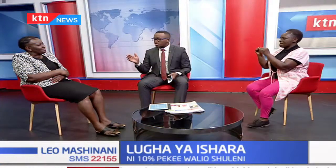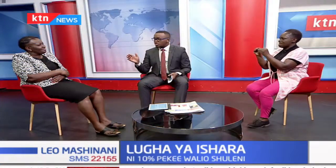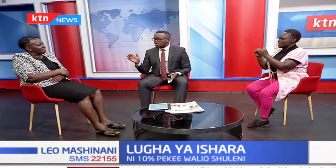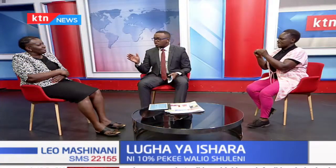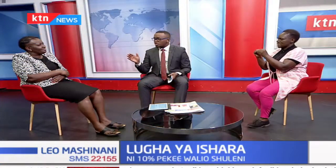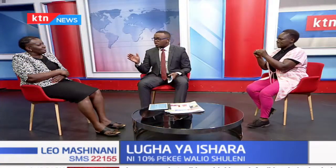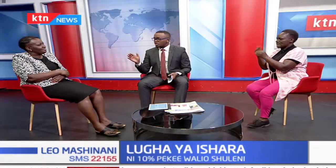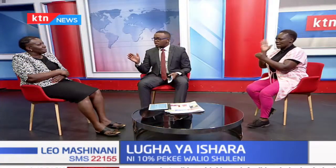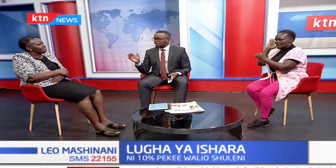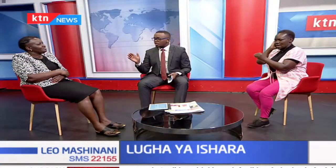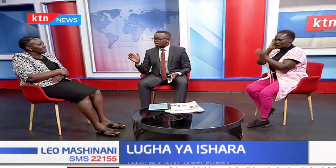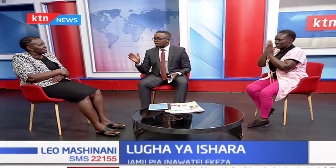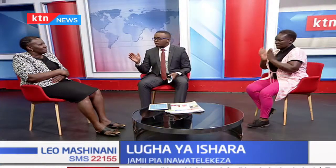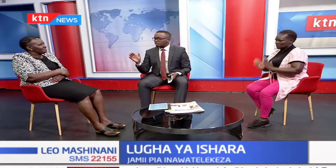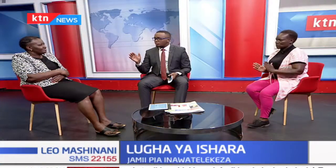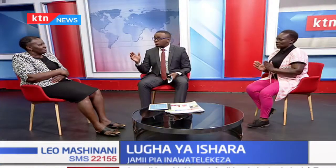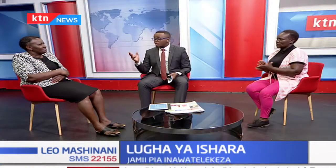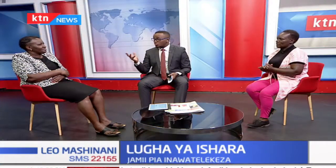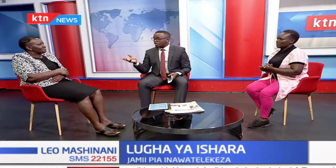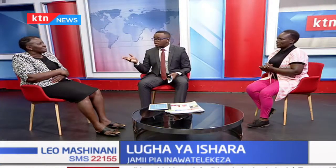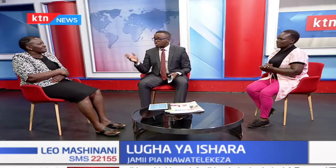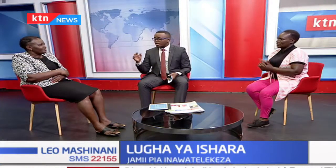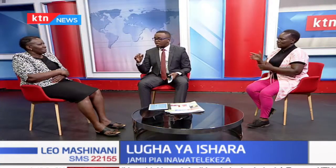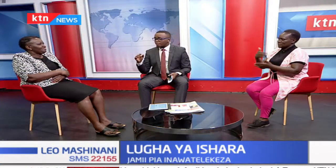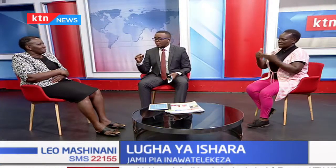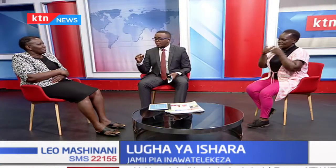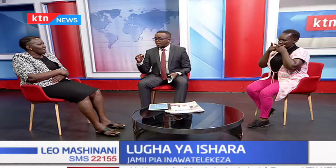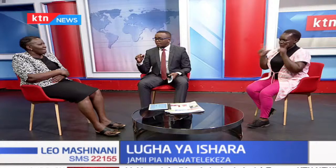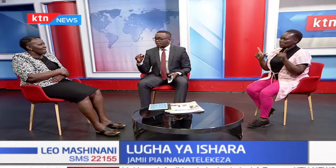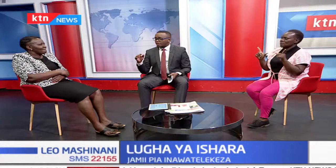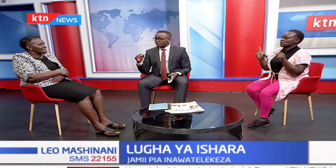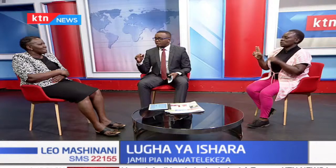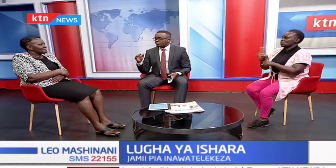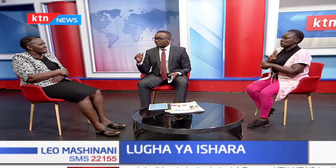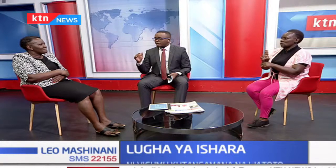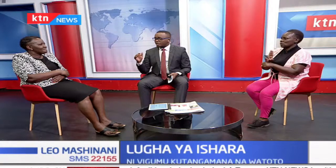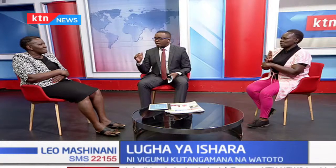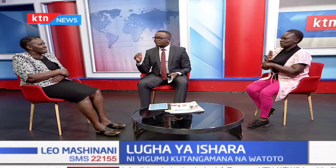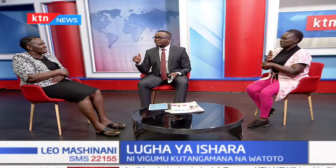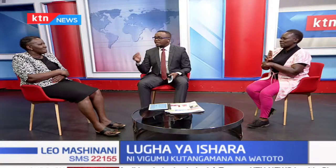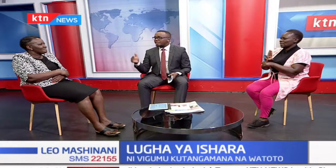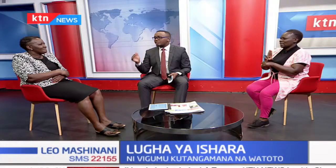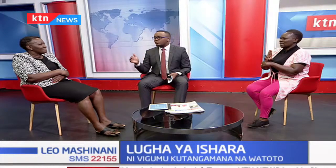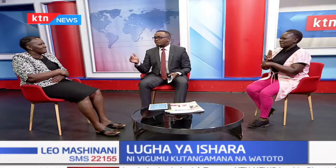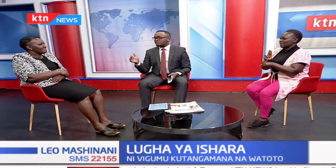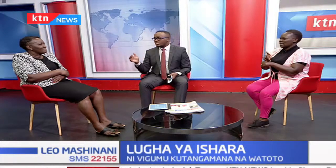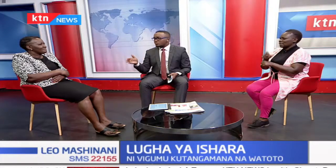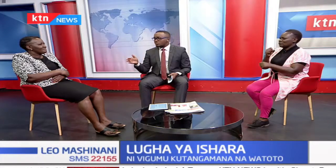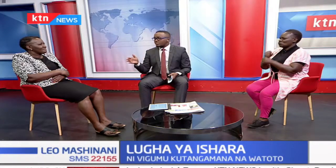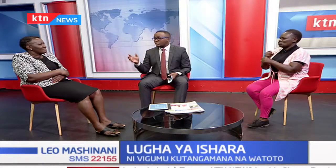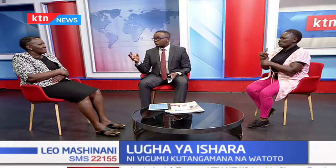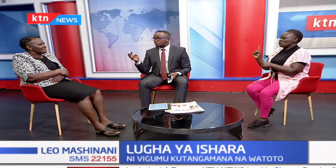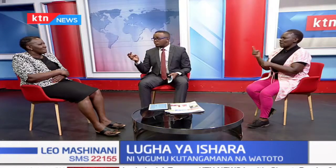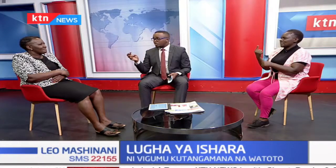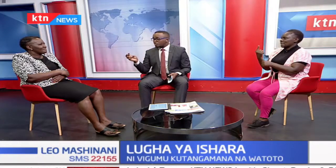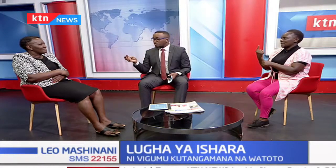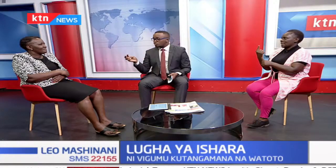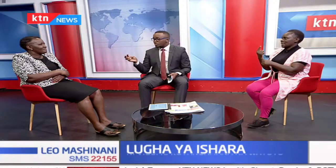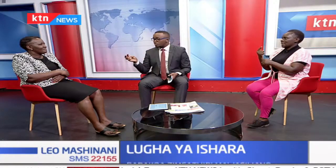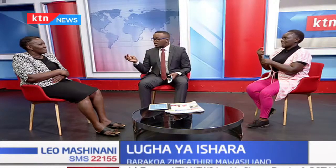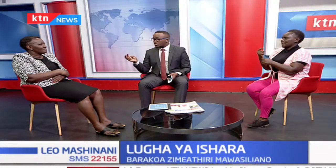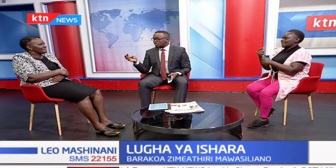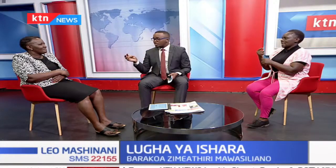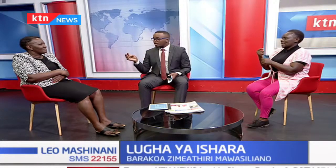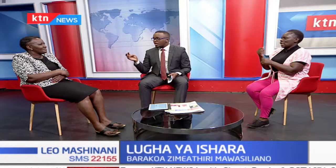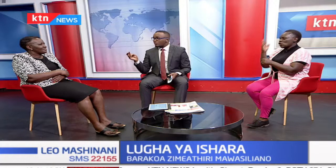pengine usikii, unatumia lugha ishara, inafaa afanye nini kwanza? Kitu cha kwanza, kama hajui